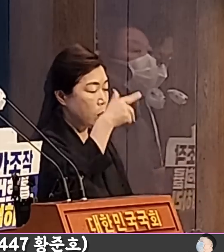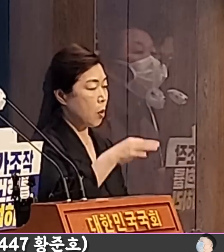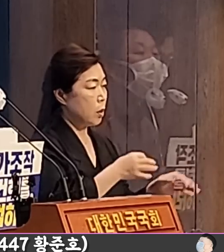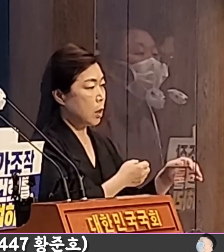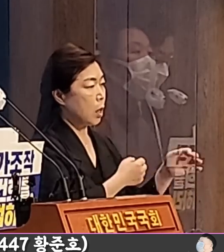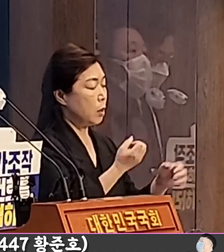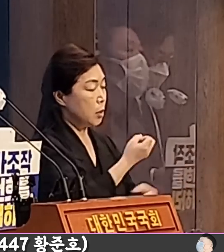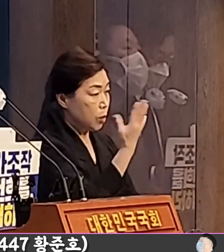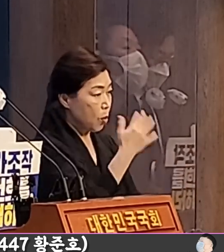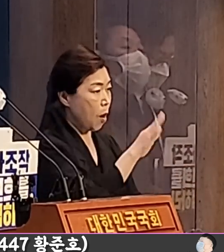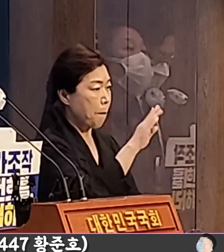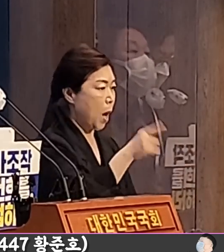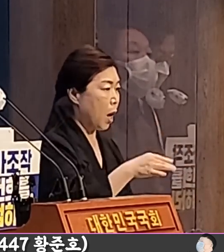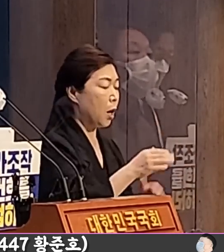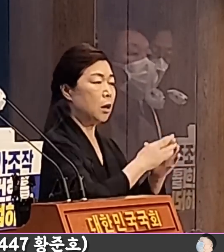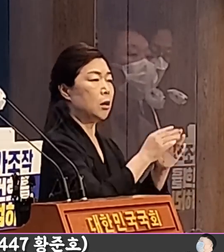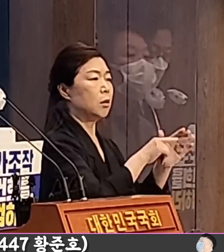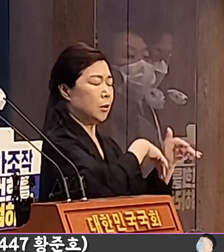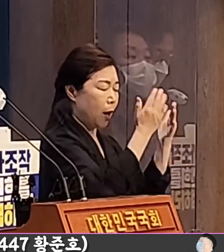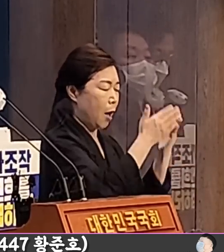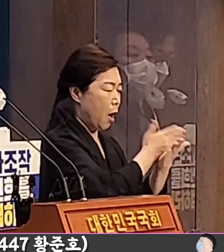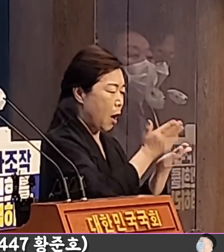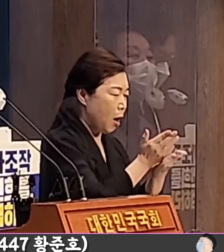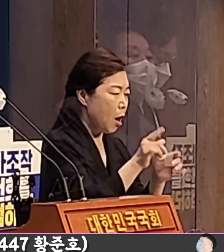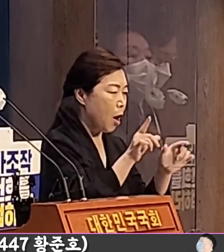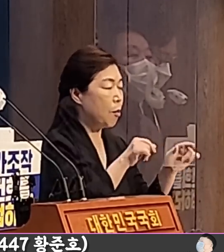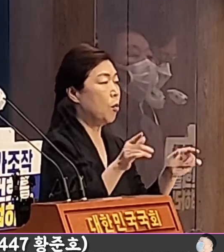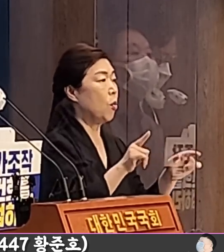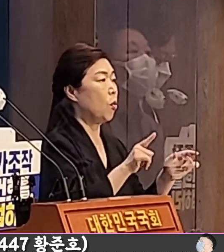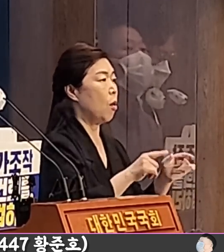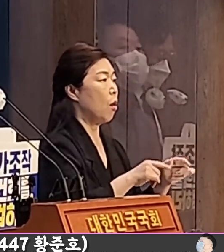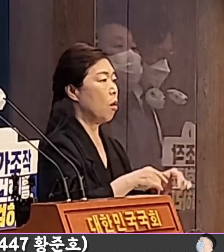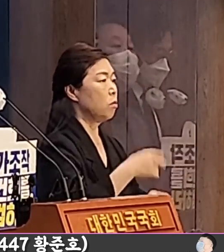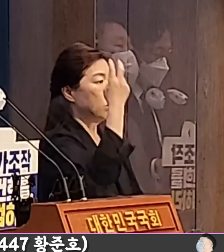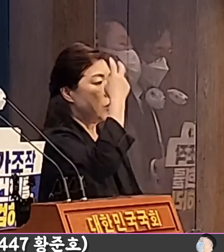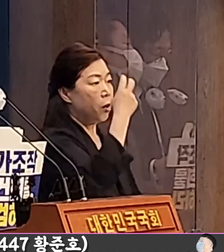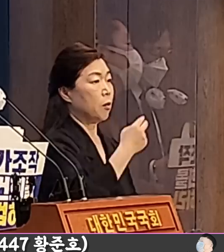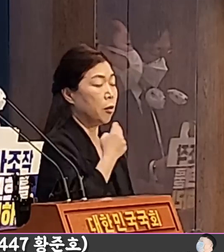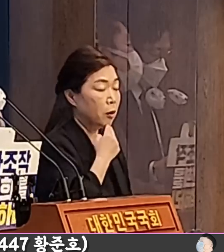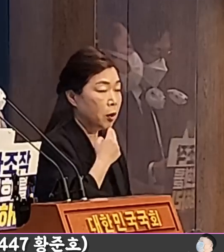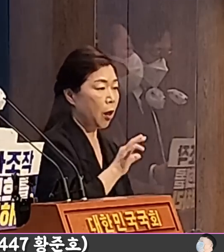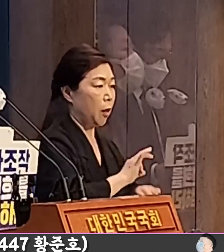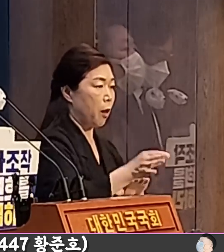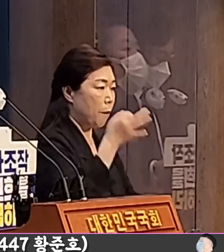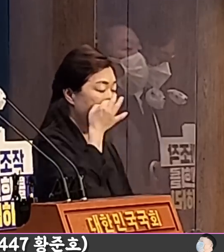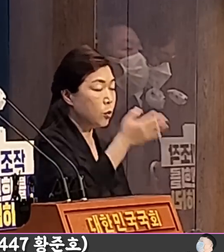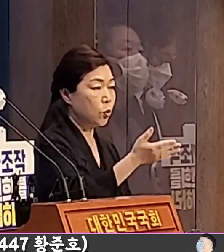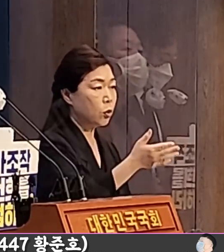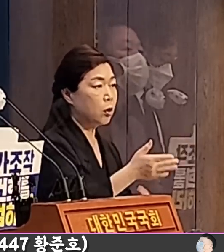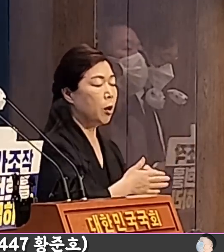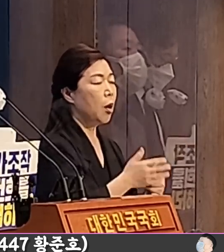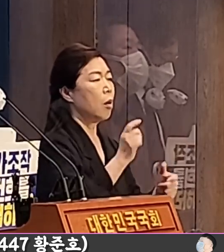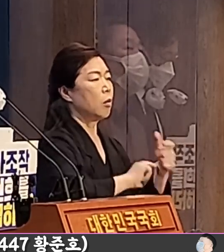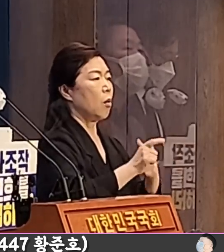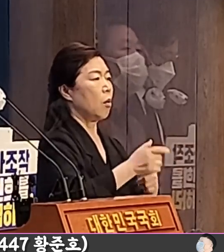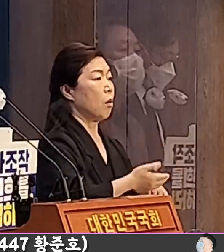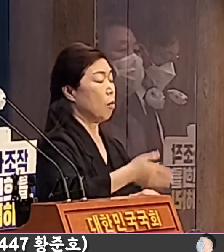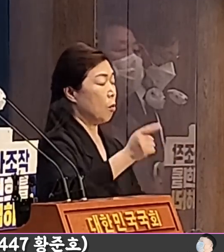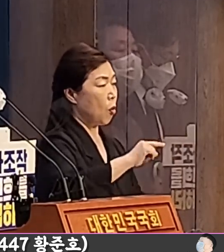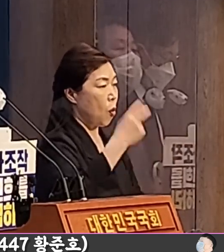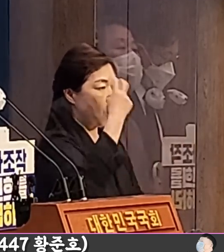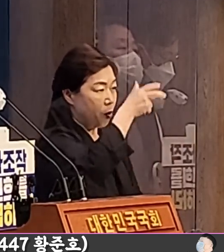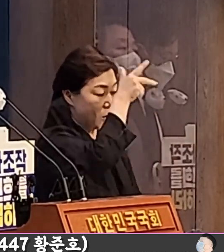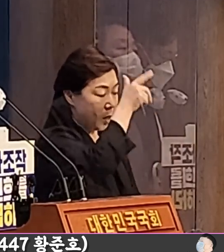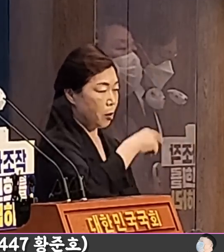방신이가 온갖 비리도 하나도 없으면 수사도 안 하고 기소도 안 했습니다. 이런 상황에서 검찰은 더 이상 수사권을 주장해서는 안